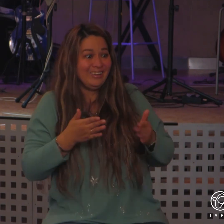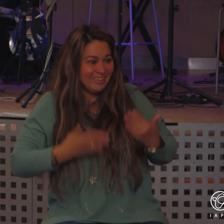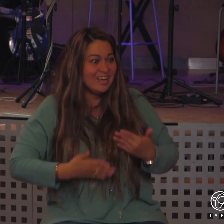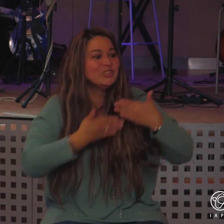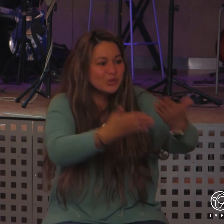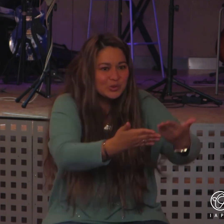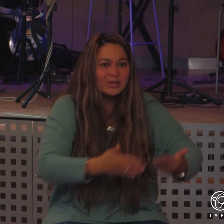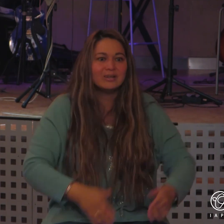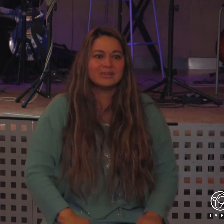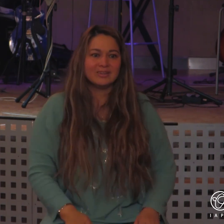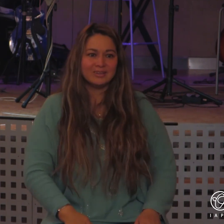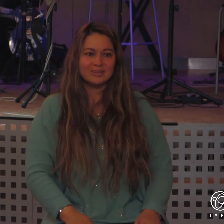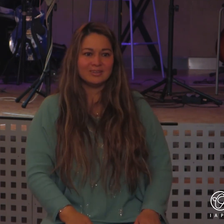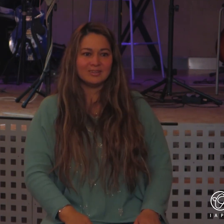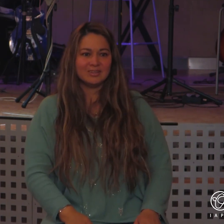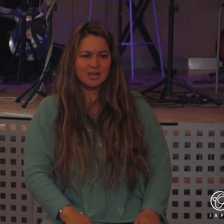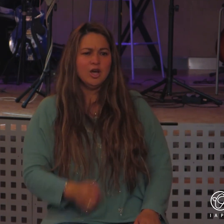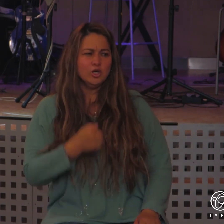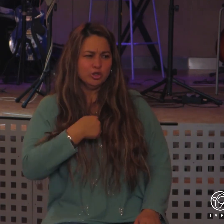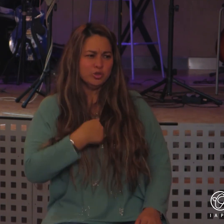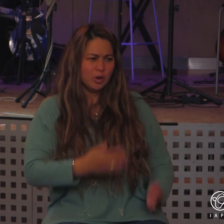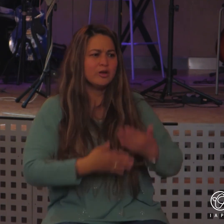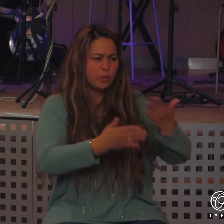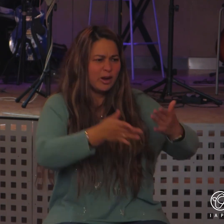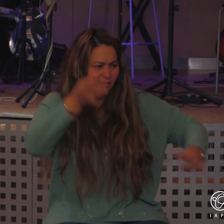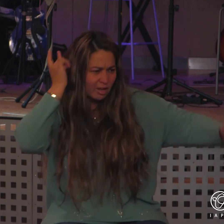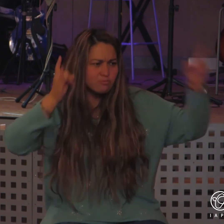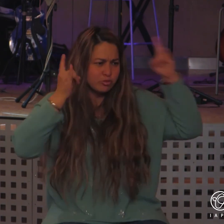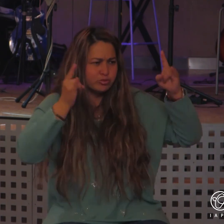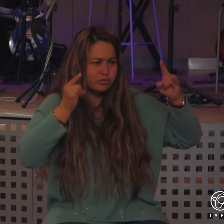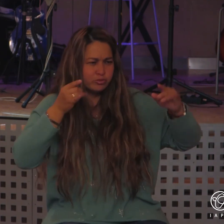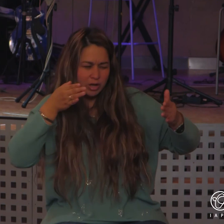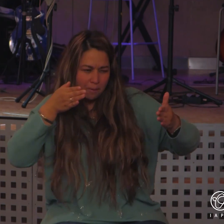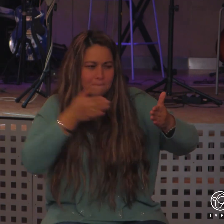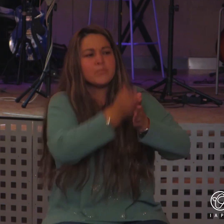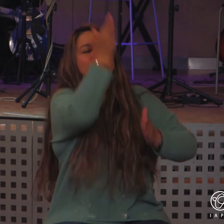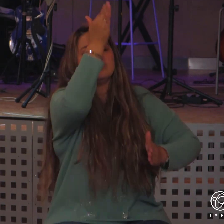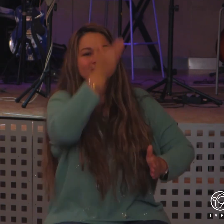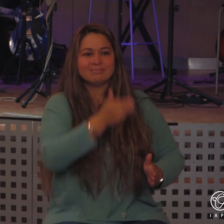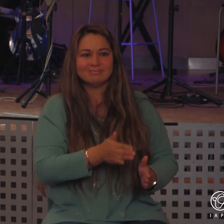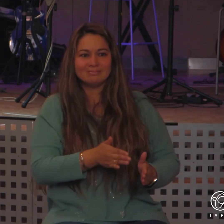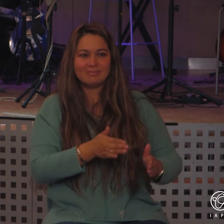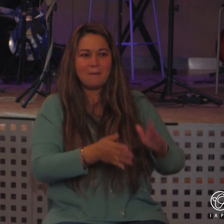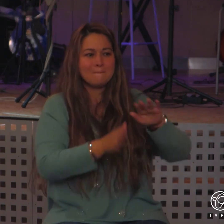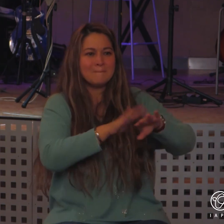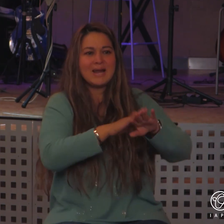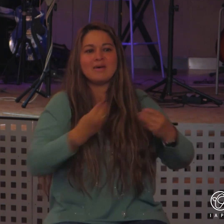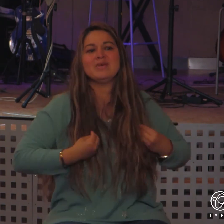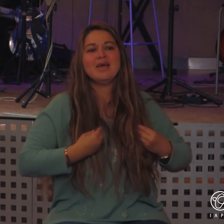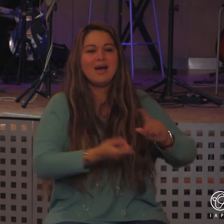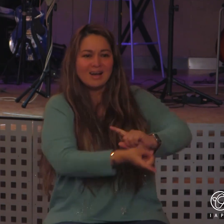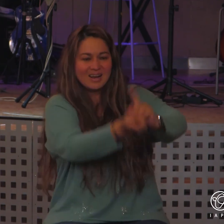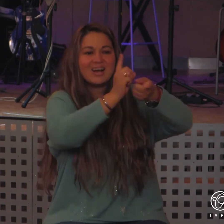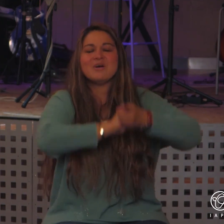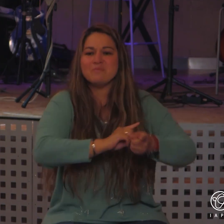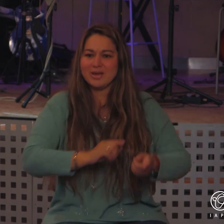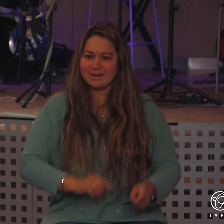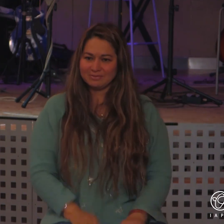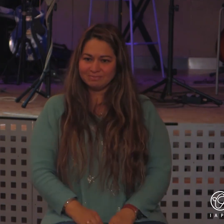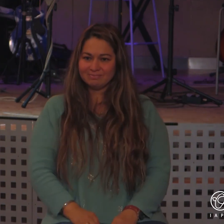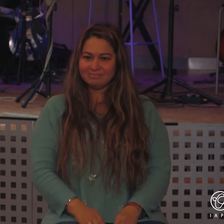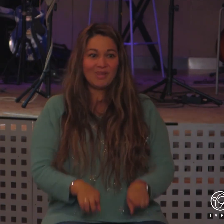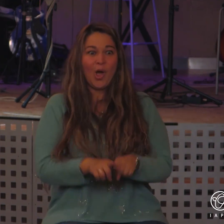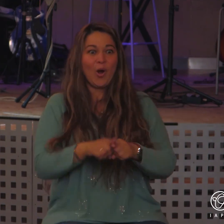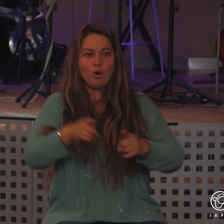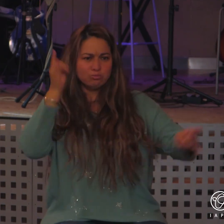acudir y decir, yo también tengo una tormenta aquí arriba. Irrumpir con la suya, con truenos, con relámpagos, con estallidos,